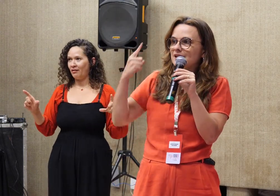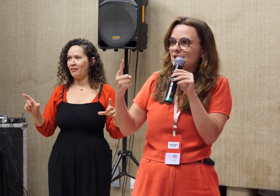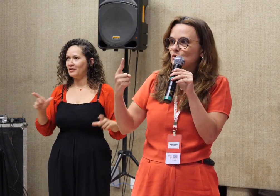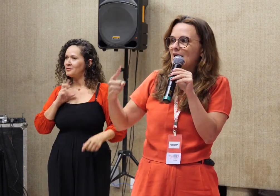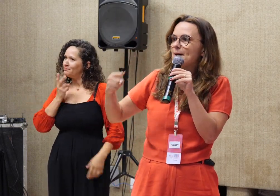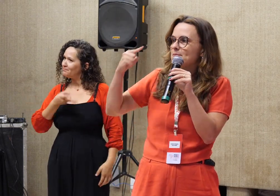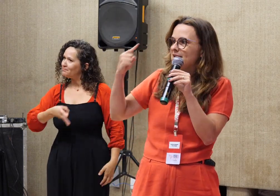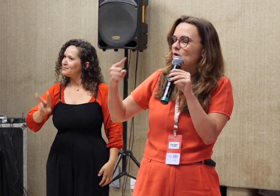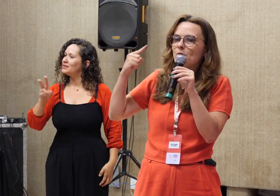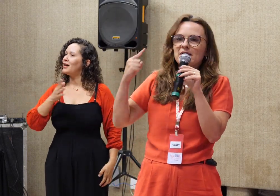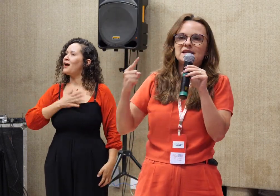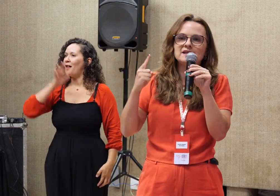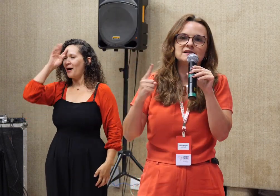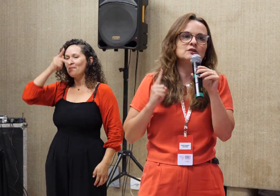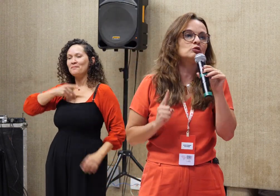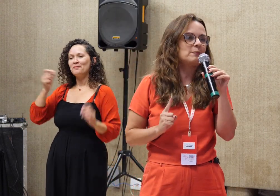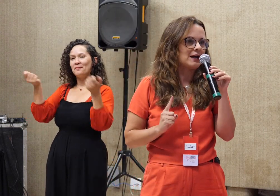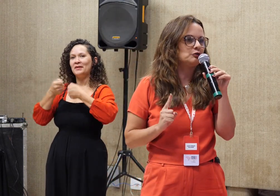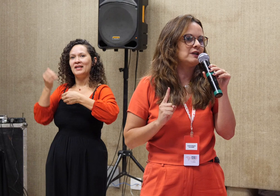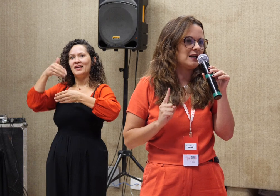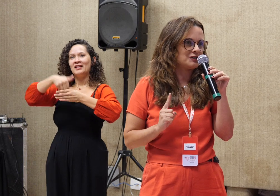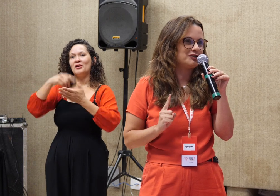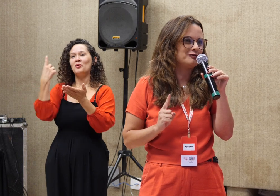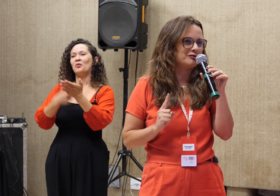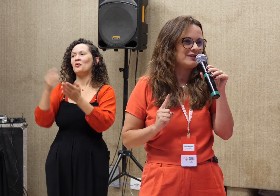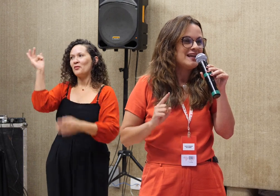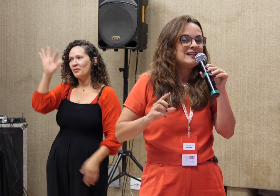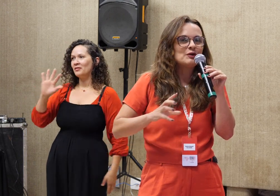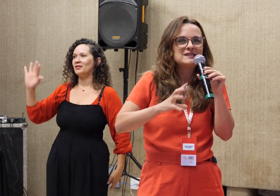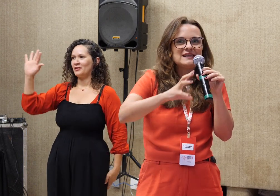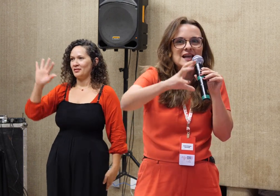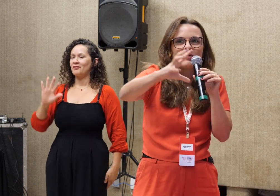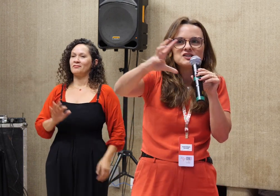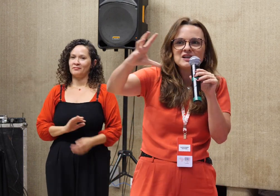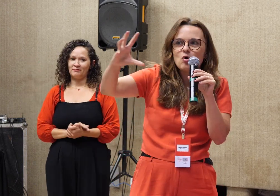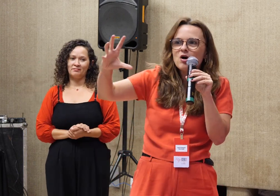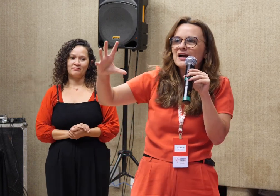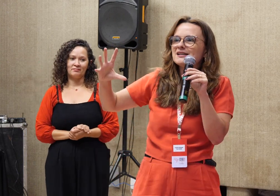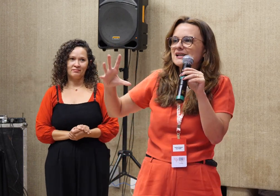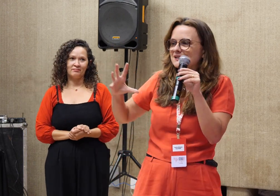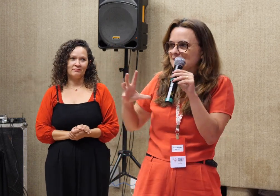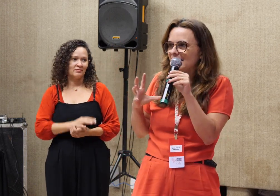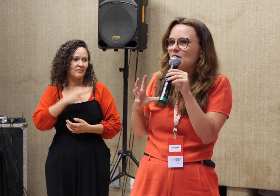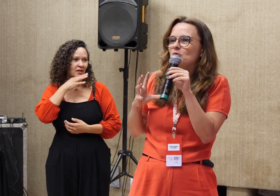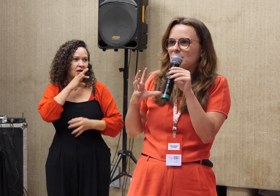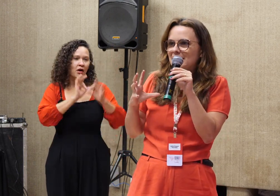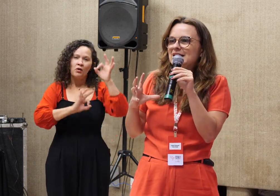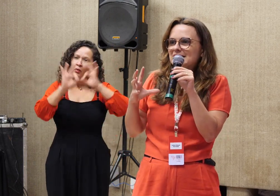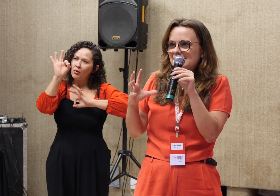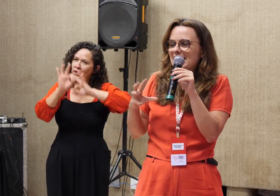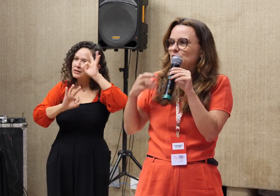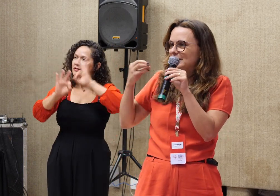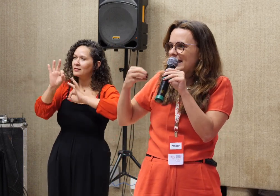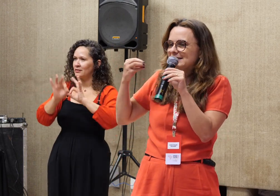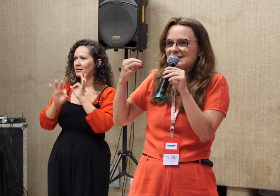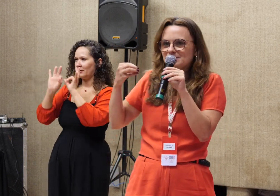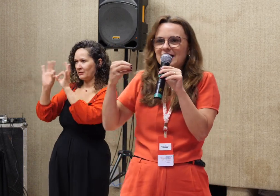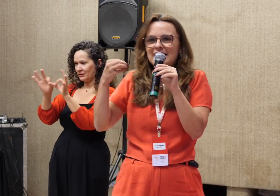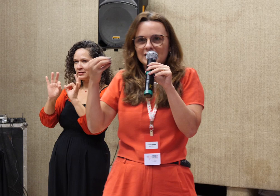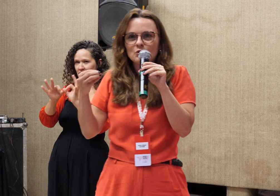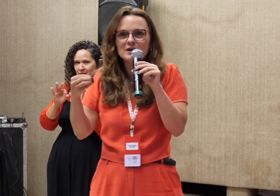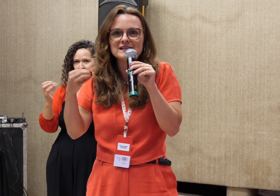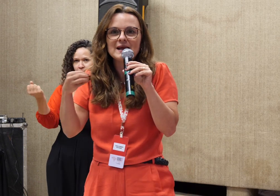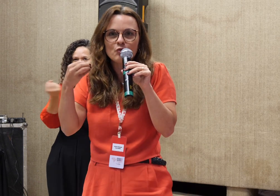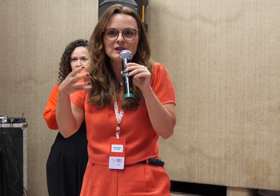eu estou seguindo a minha competência dentro do Pacto Federativo. Então, assim, eu acho que a organização, tá certo,